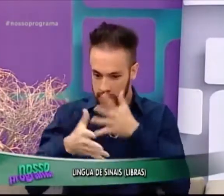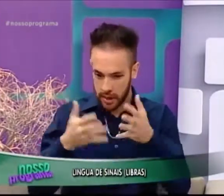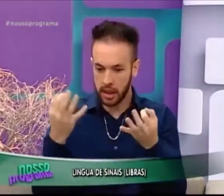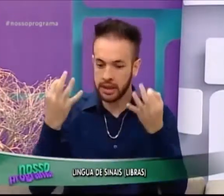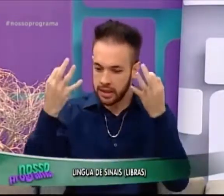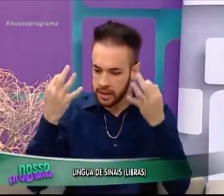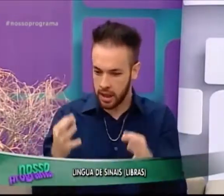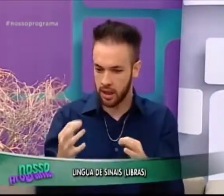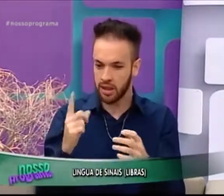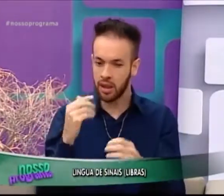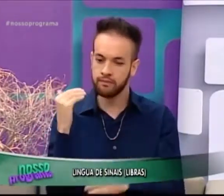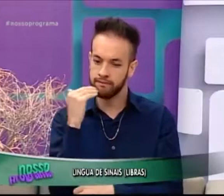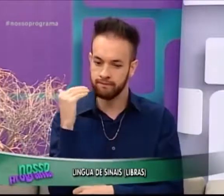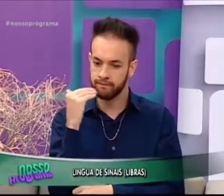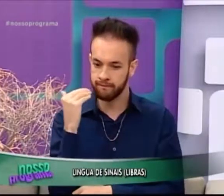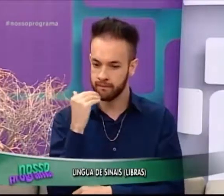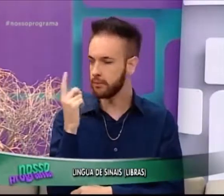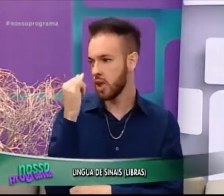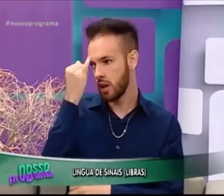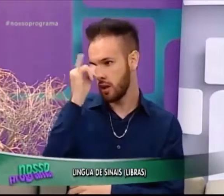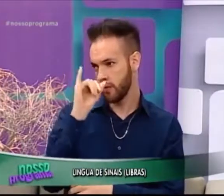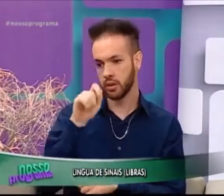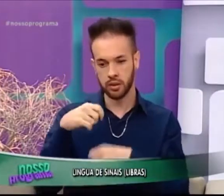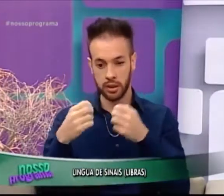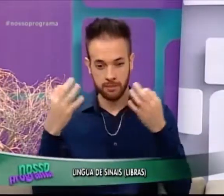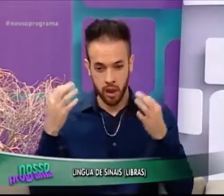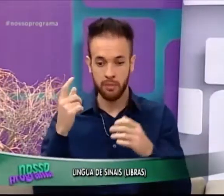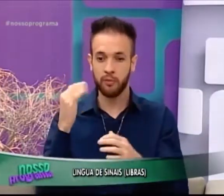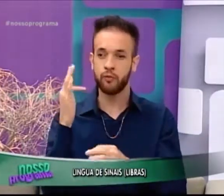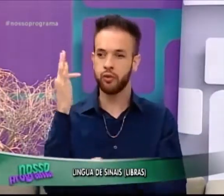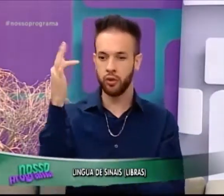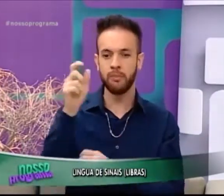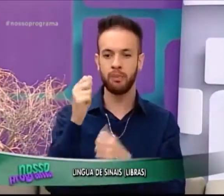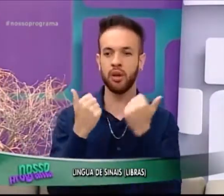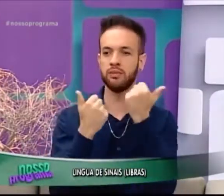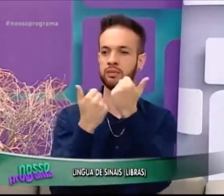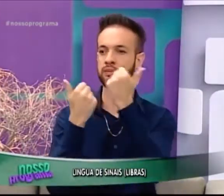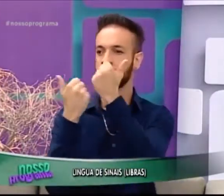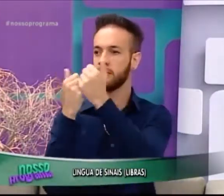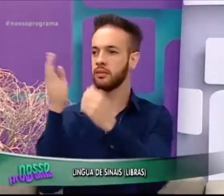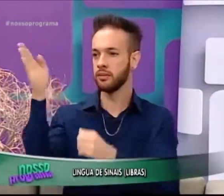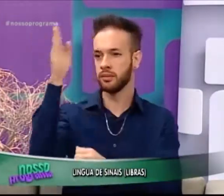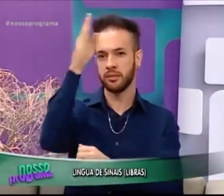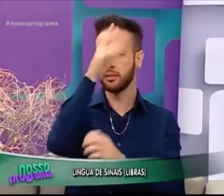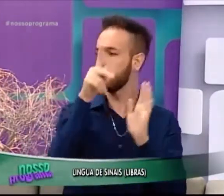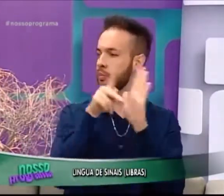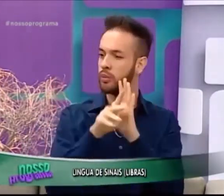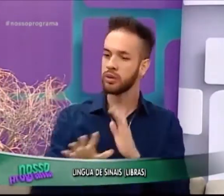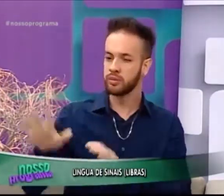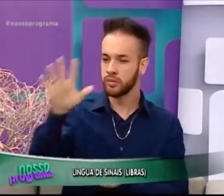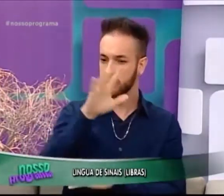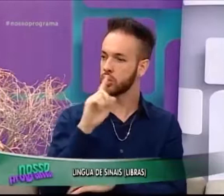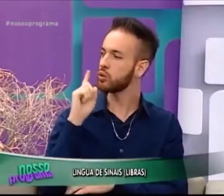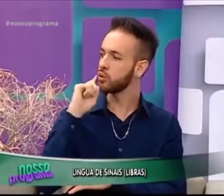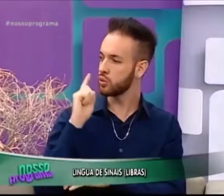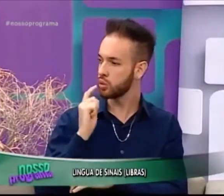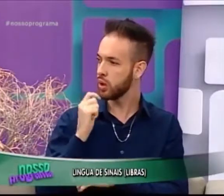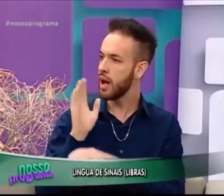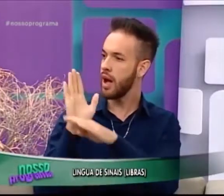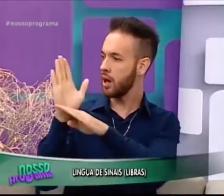o surdo. Para interpretar certinho, não ter muita dificuldade. No final, no futuro, substituir